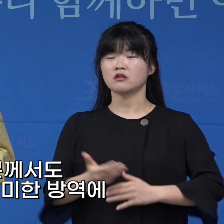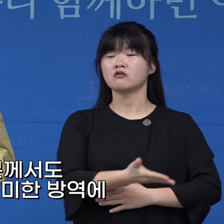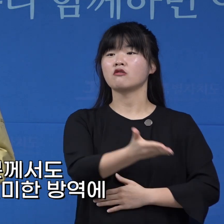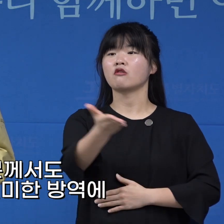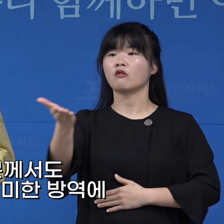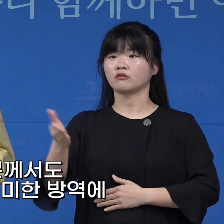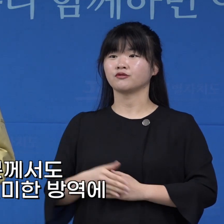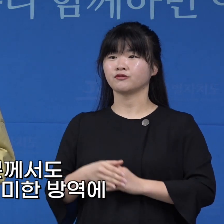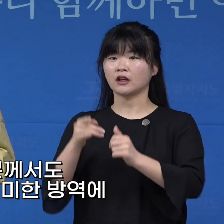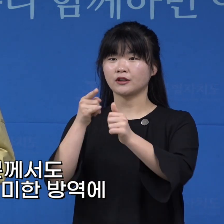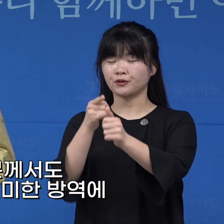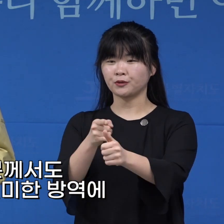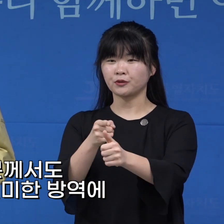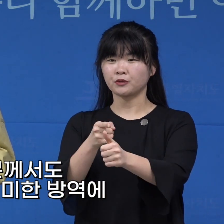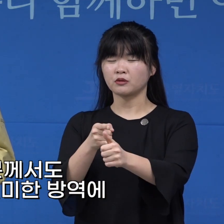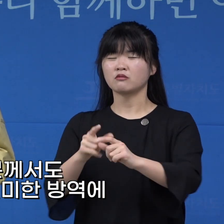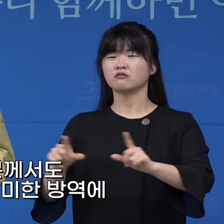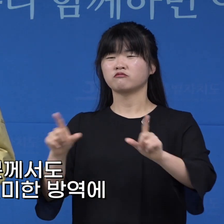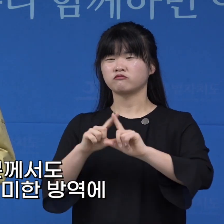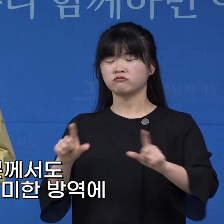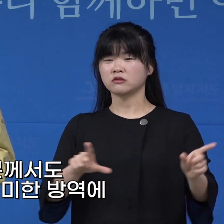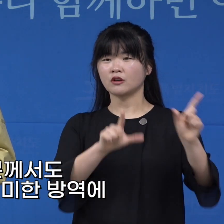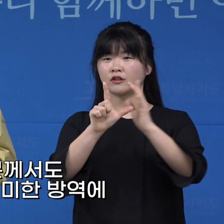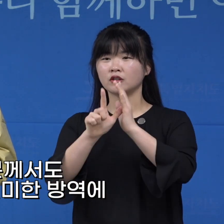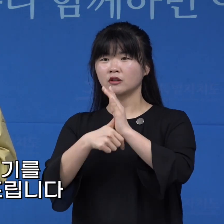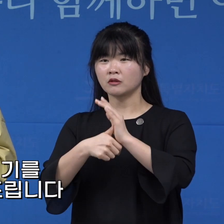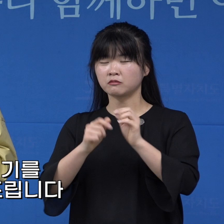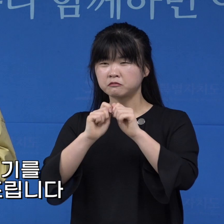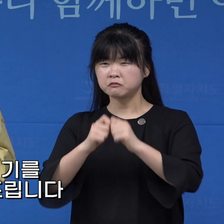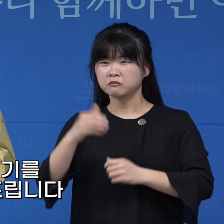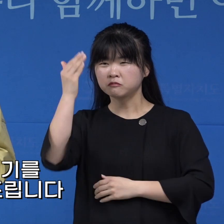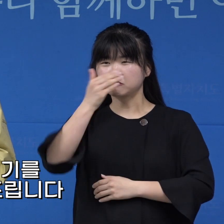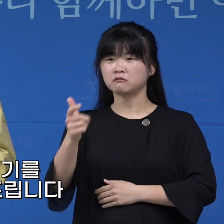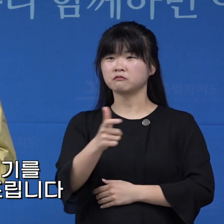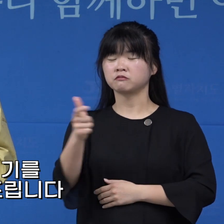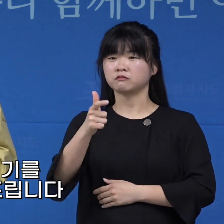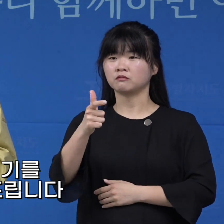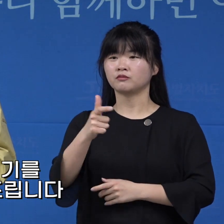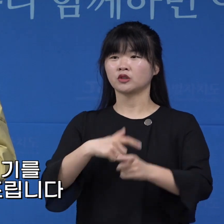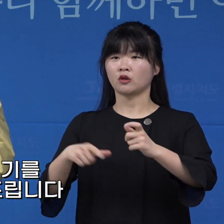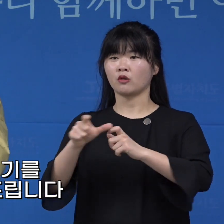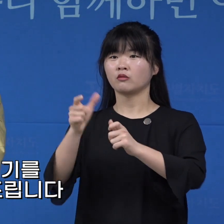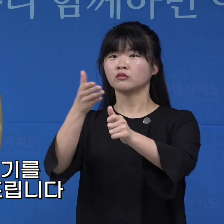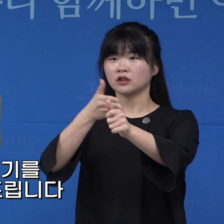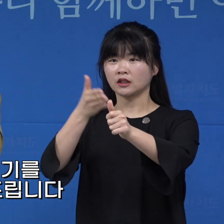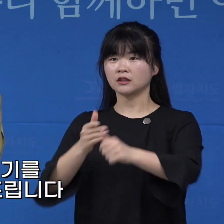여러분들께서도 일상에서 철두철미한 방역에 힘써 주시기를 거듭